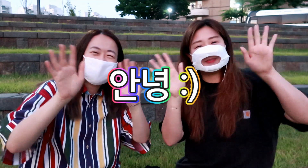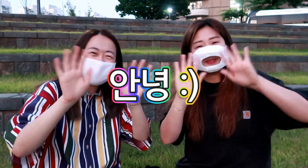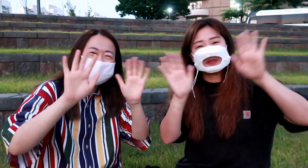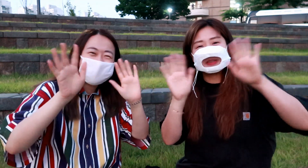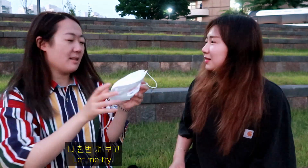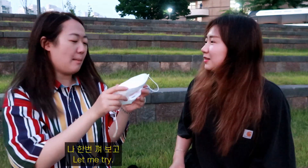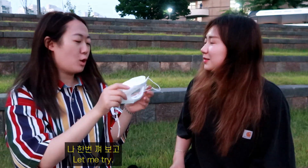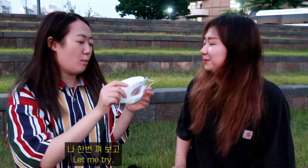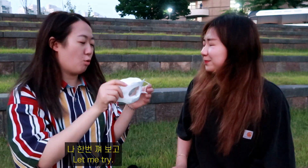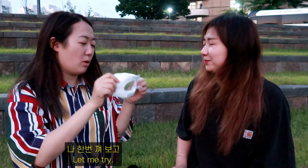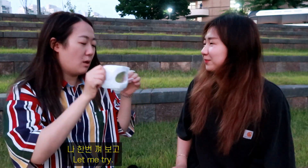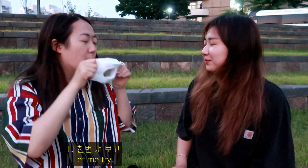안녕. 나 바꿔 보고.